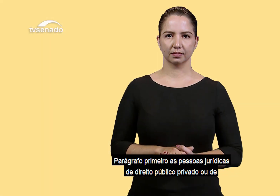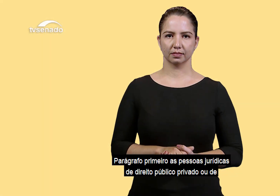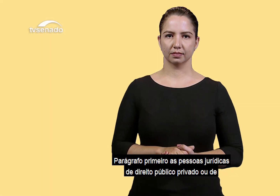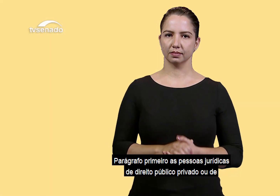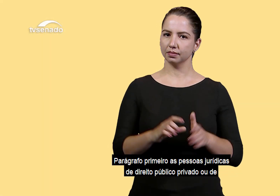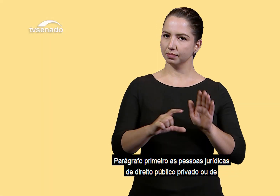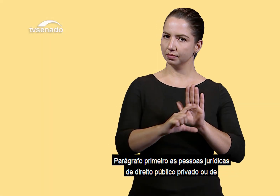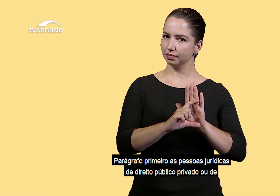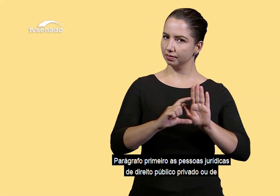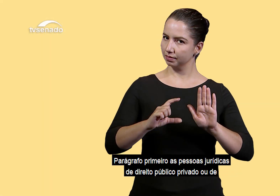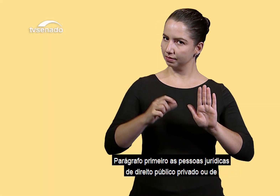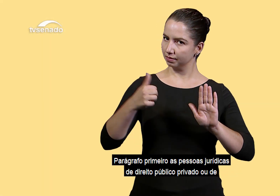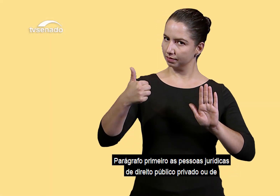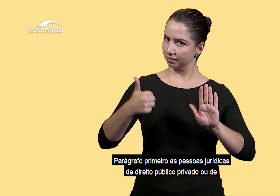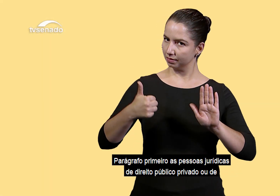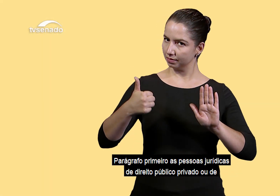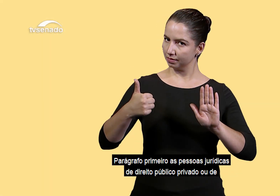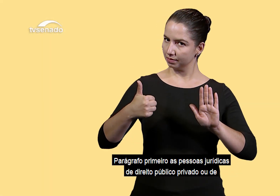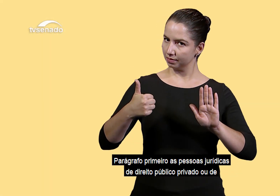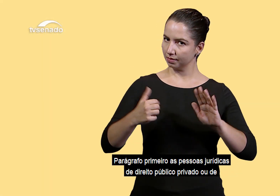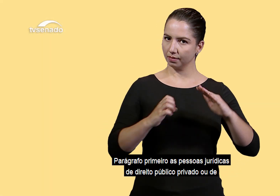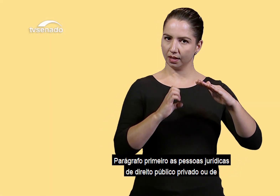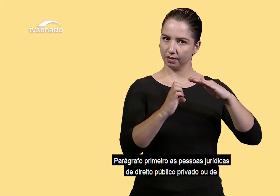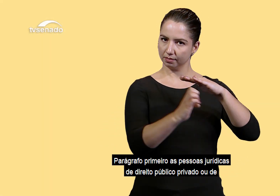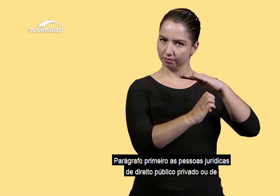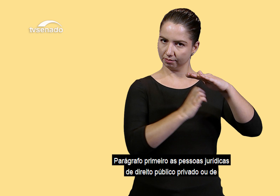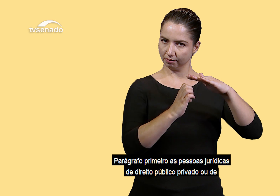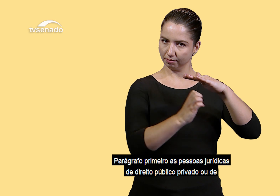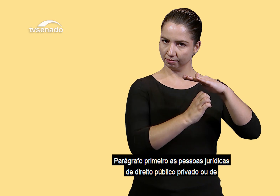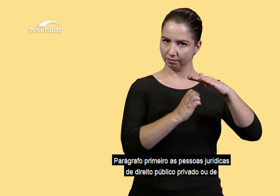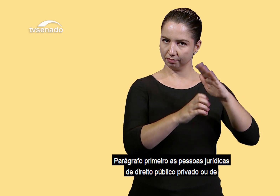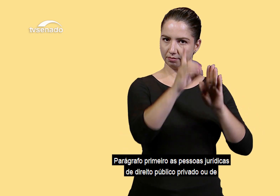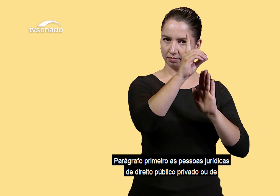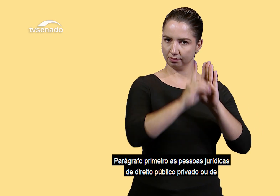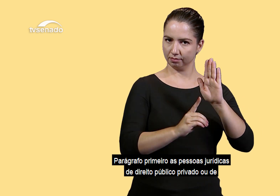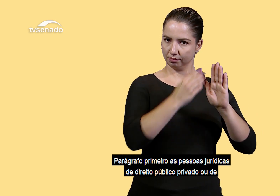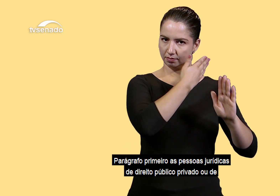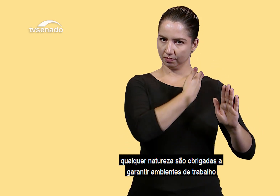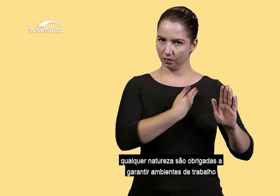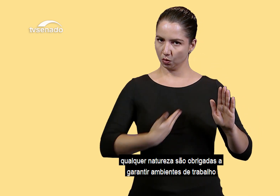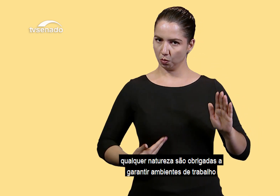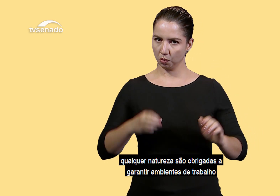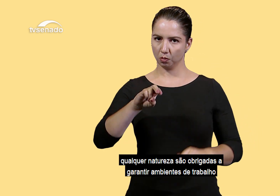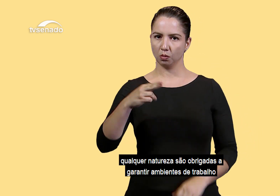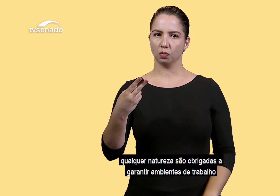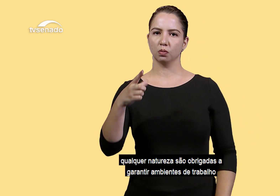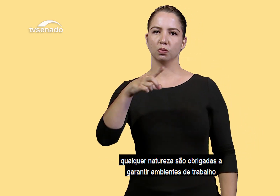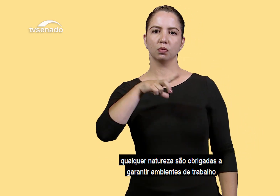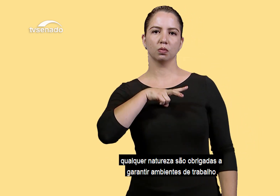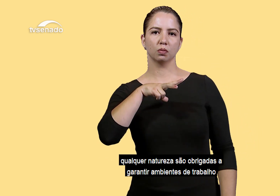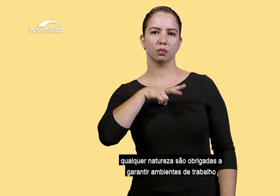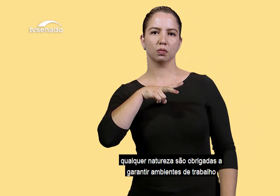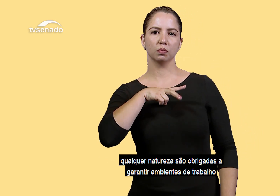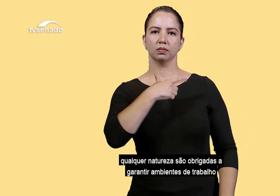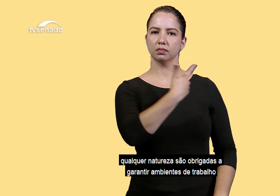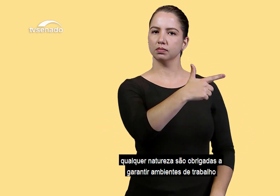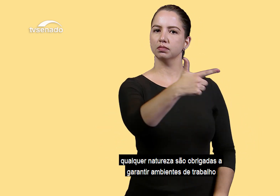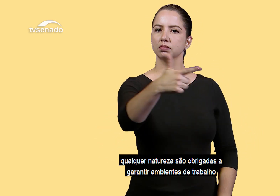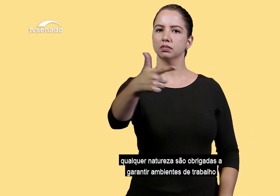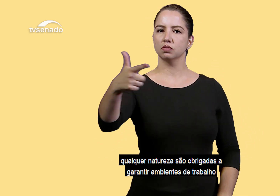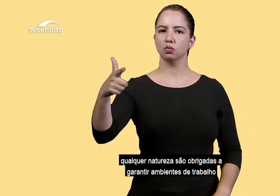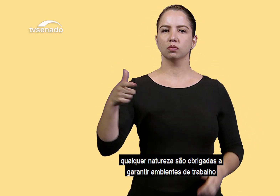Parágrafo 1º. As pessoas jurídicas de direito público, privado ou de qualquer natureza são